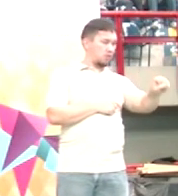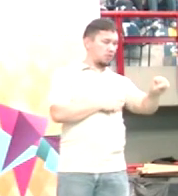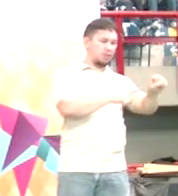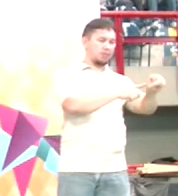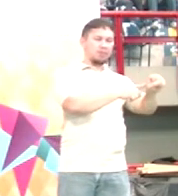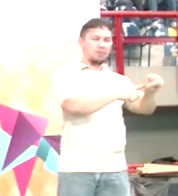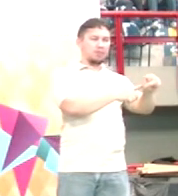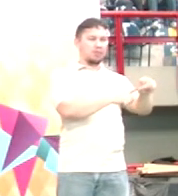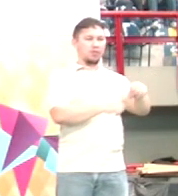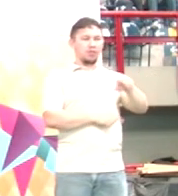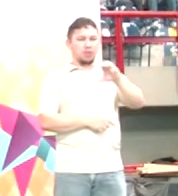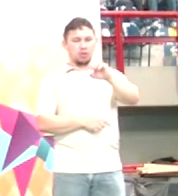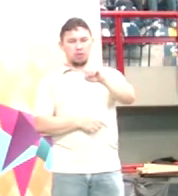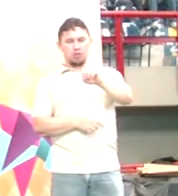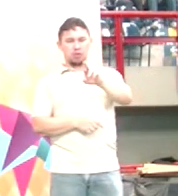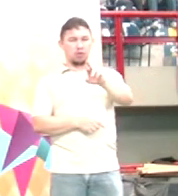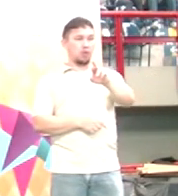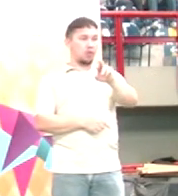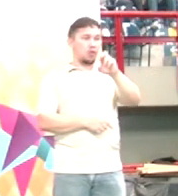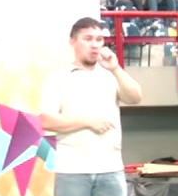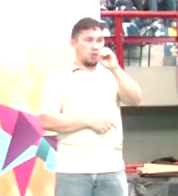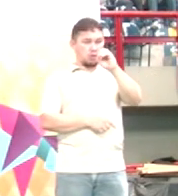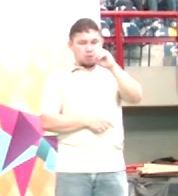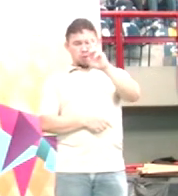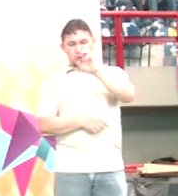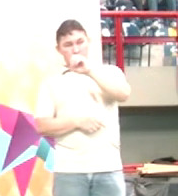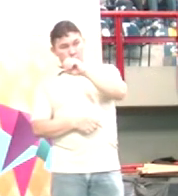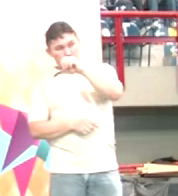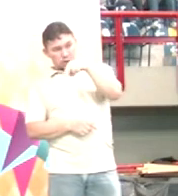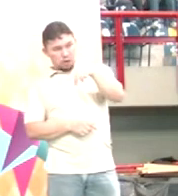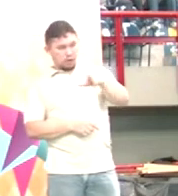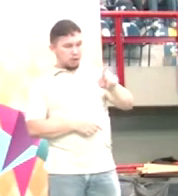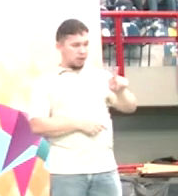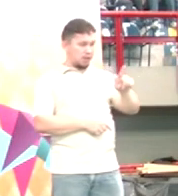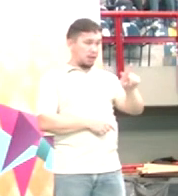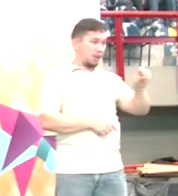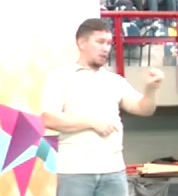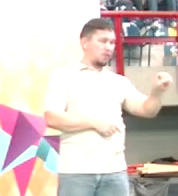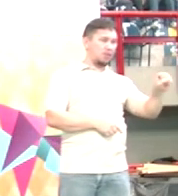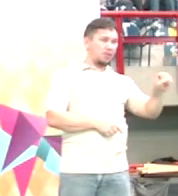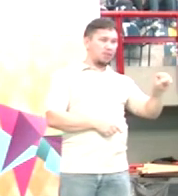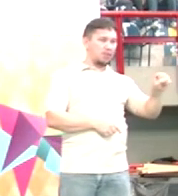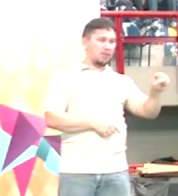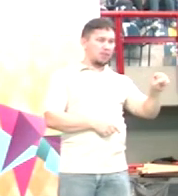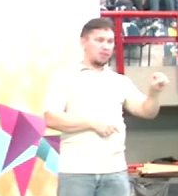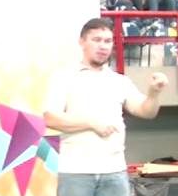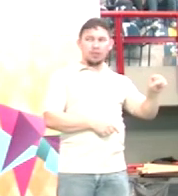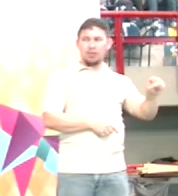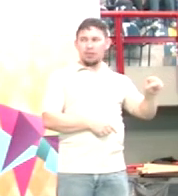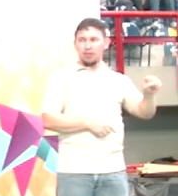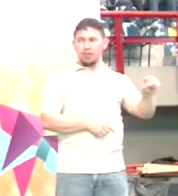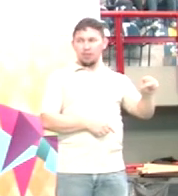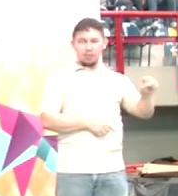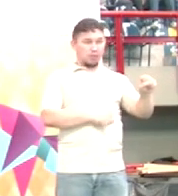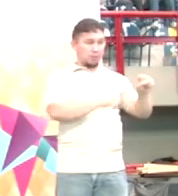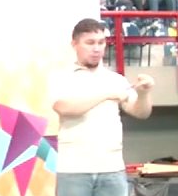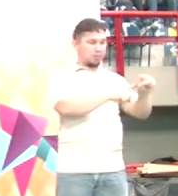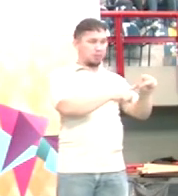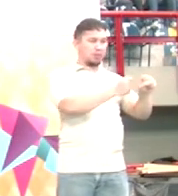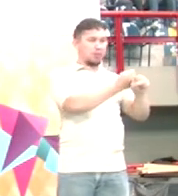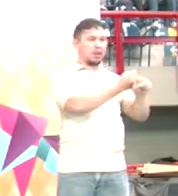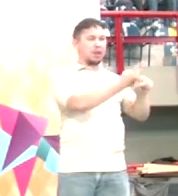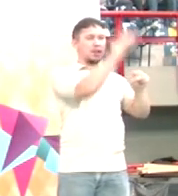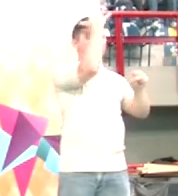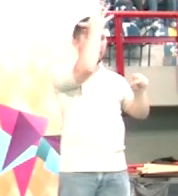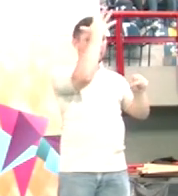Tem o ONG e o S minúsculo. Esse S é só para dizer que é mais de um, que